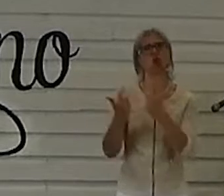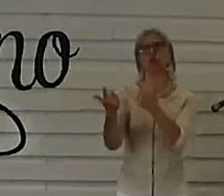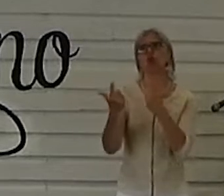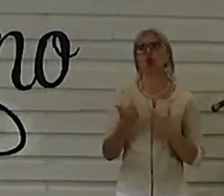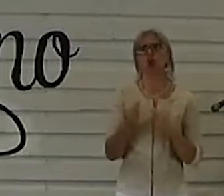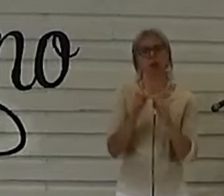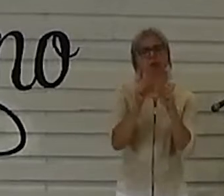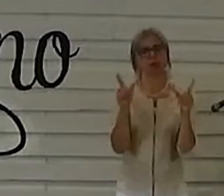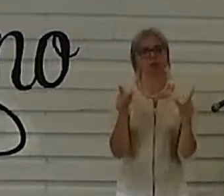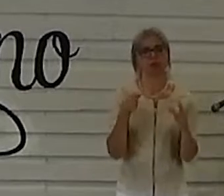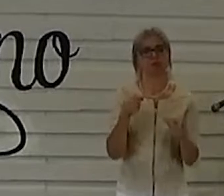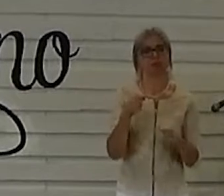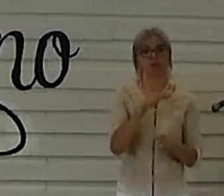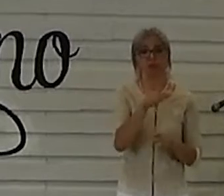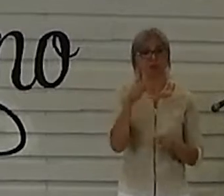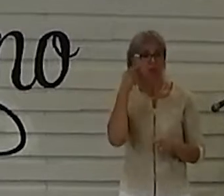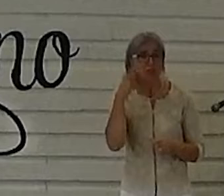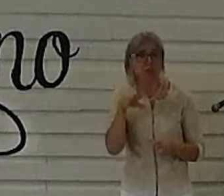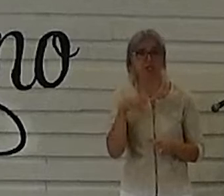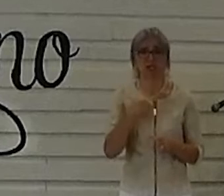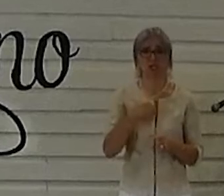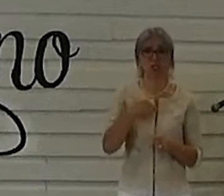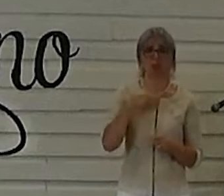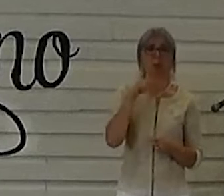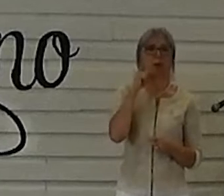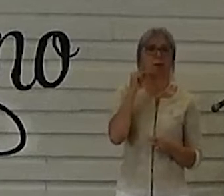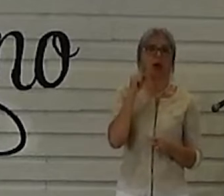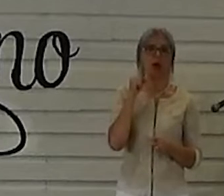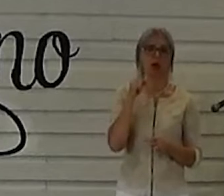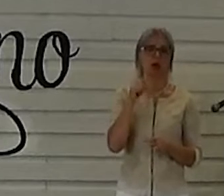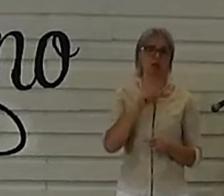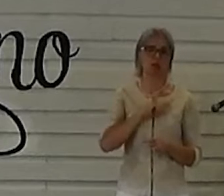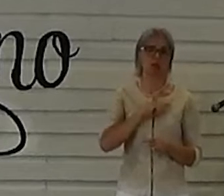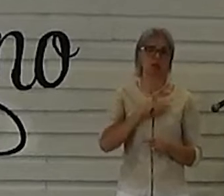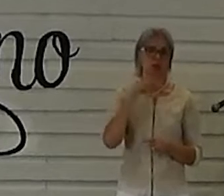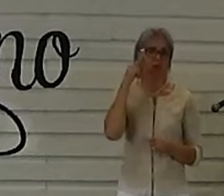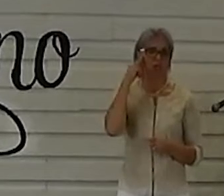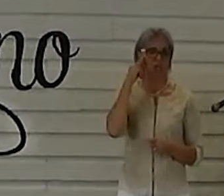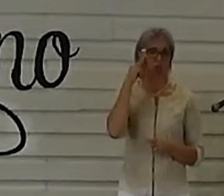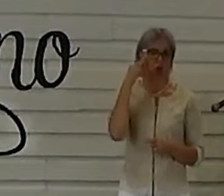papà, mi sentite spesso dire di mio padre, di mia madre, in modo particolare papà.